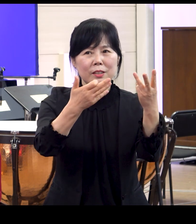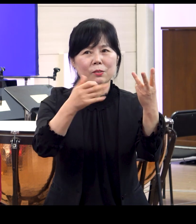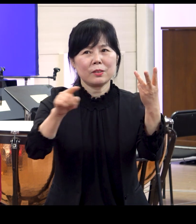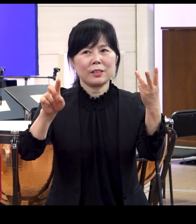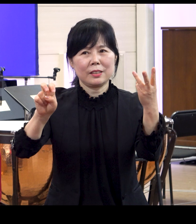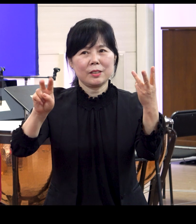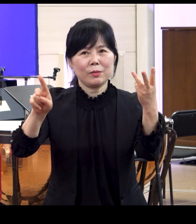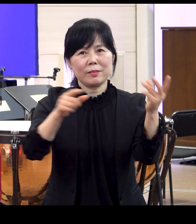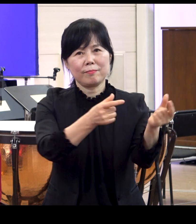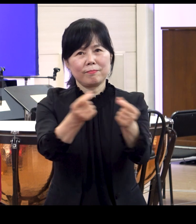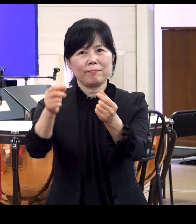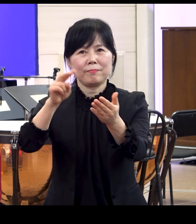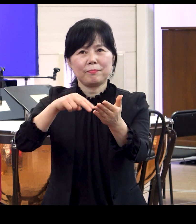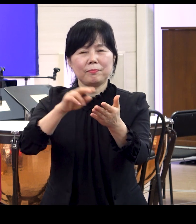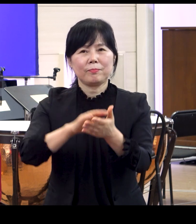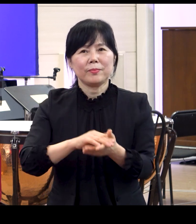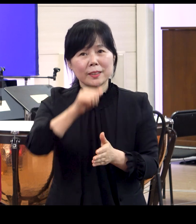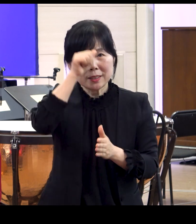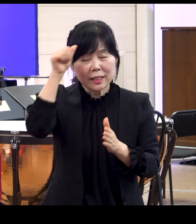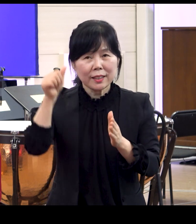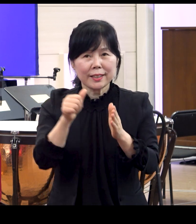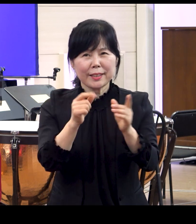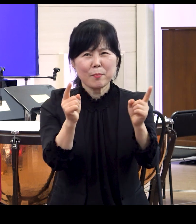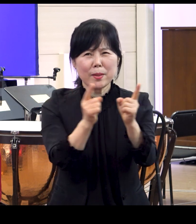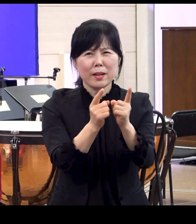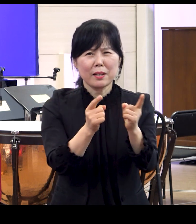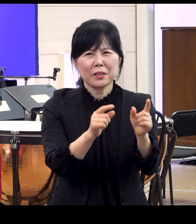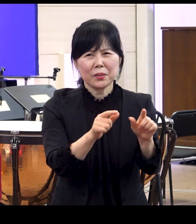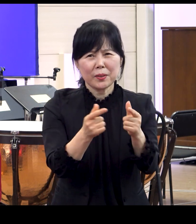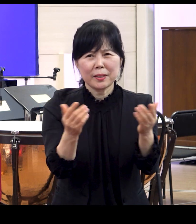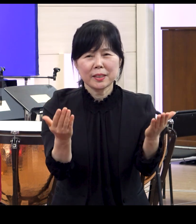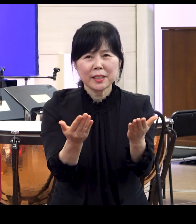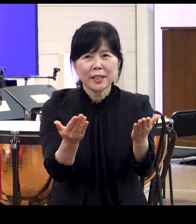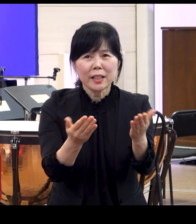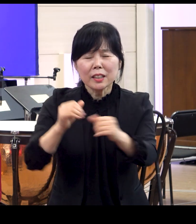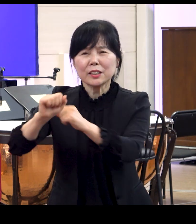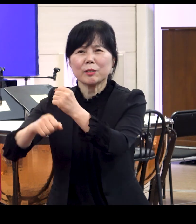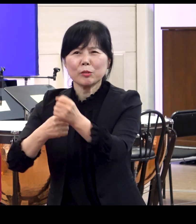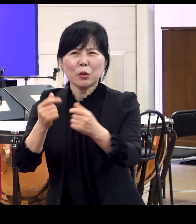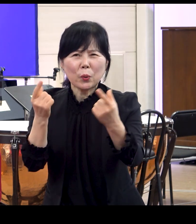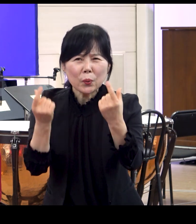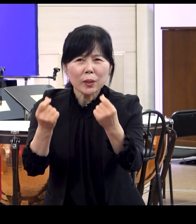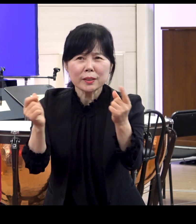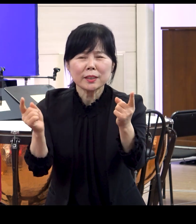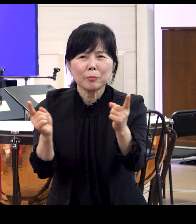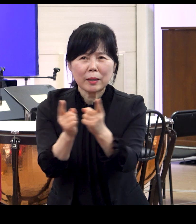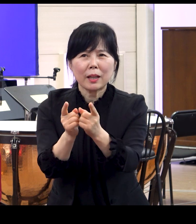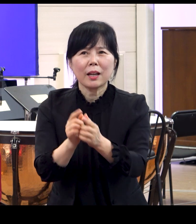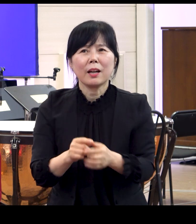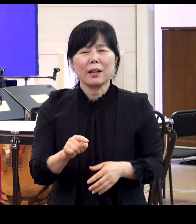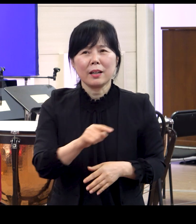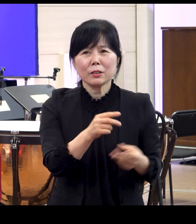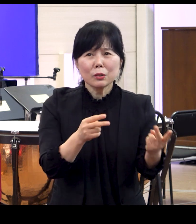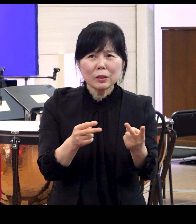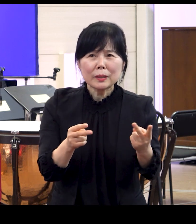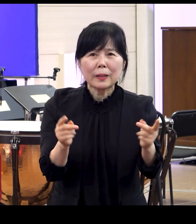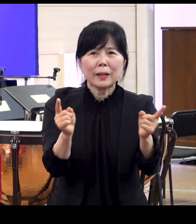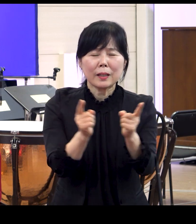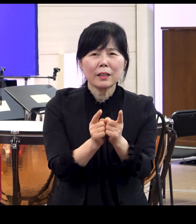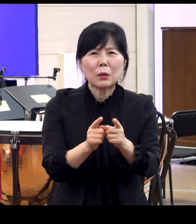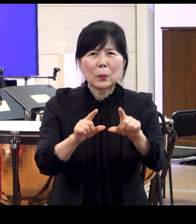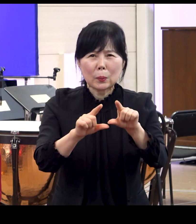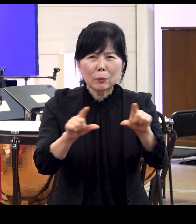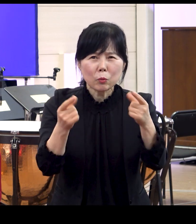19절로 21절 말씀 함께 읽습니다. 인생이 당하는 일을 짐승도 당하나니 그들이 당하는 일이